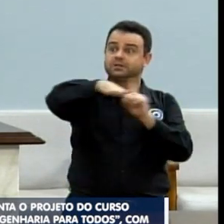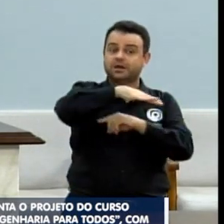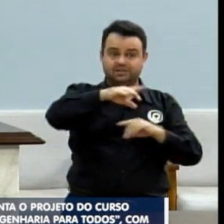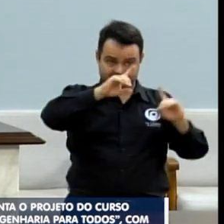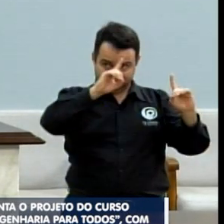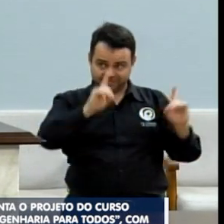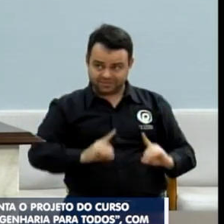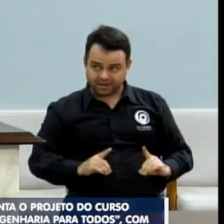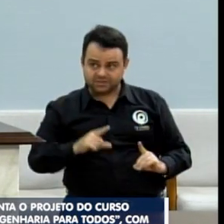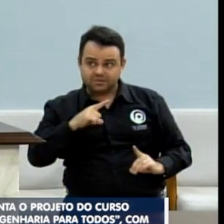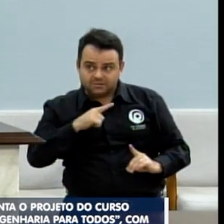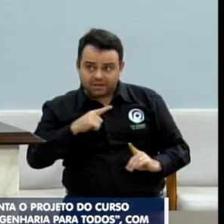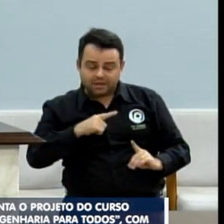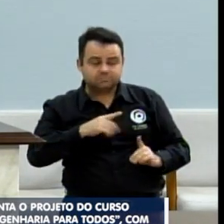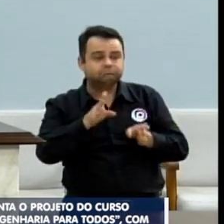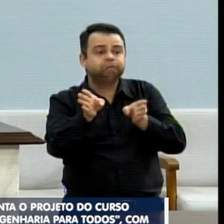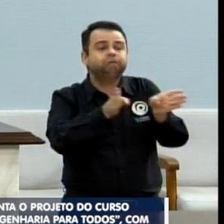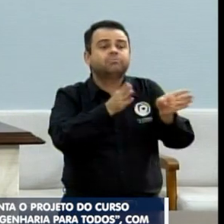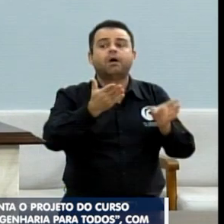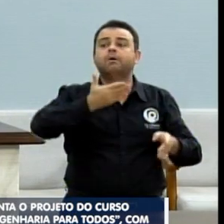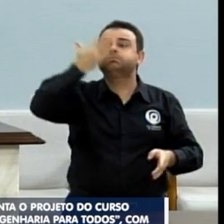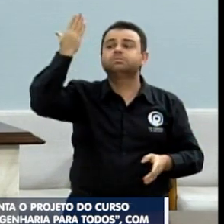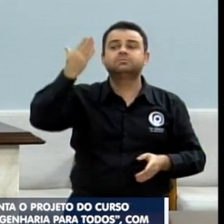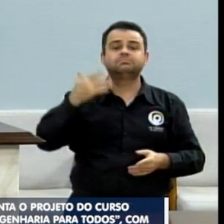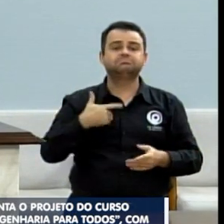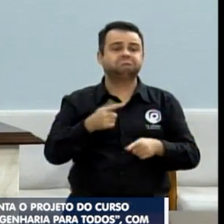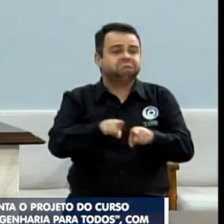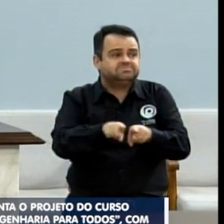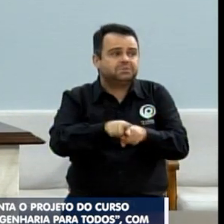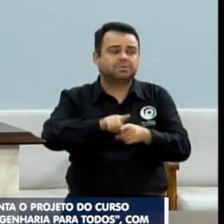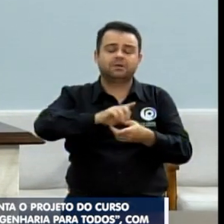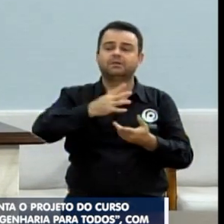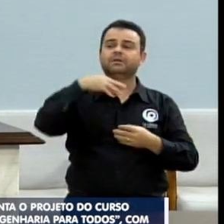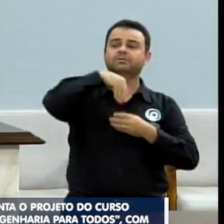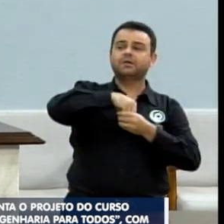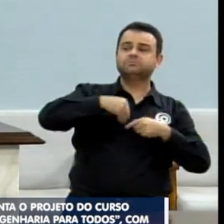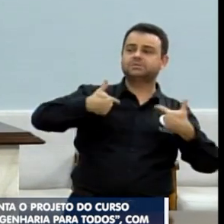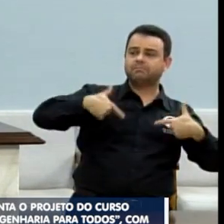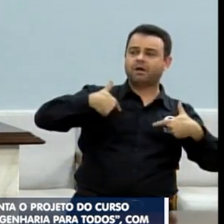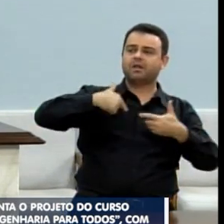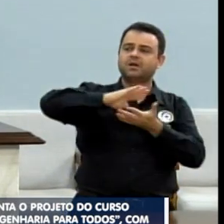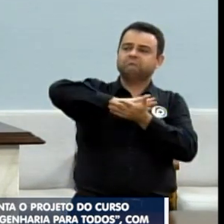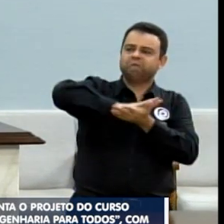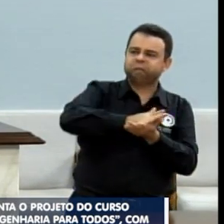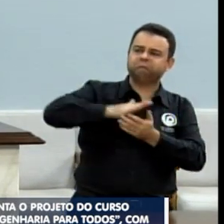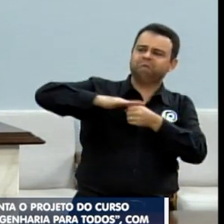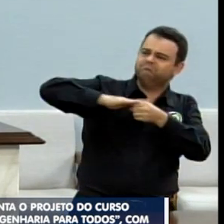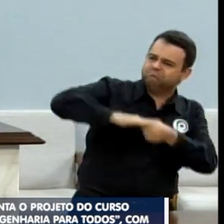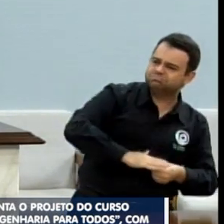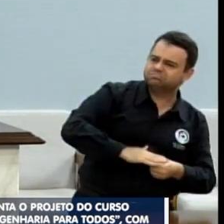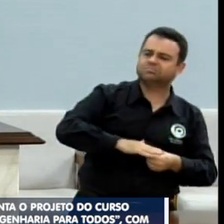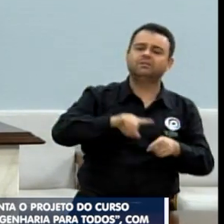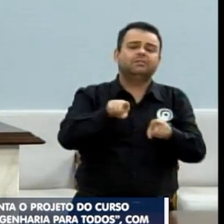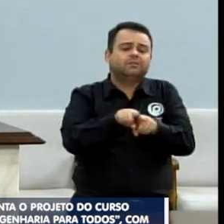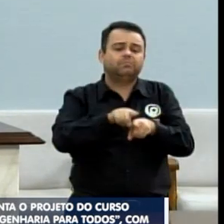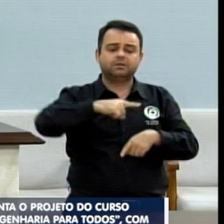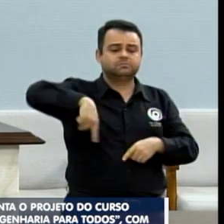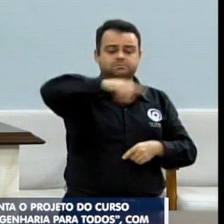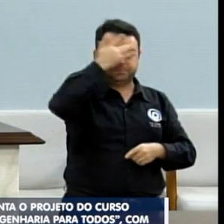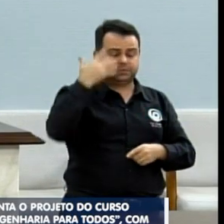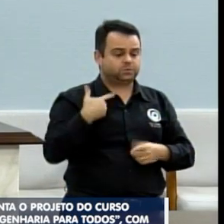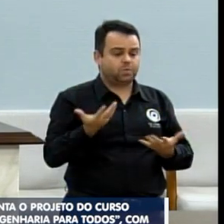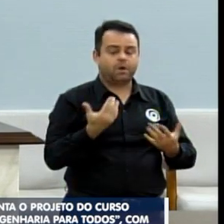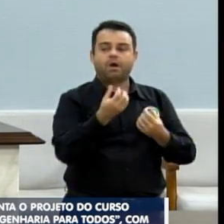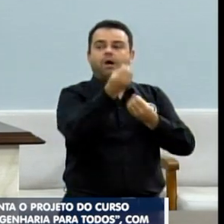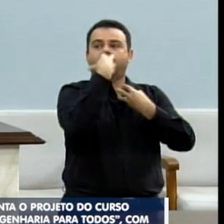à falta de acessibilidade, discriminação no ambiente de trabalho e à falta de capacitação.